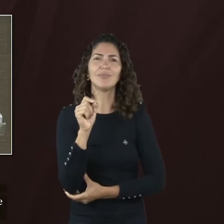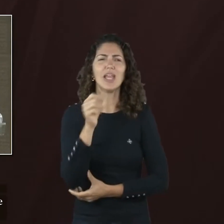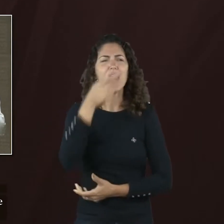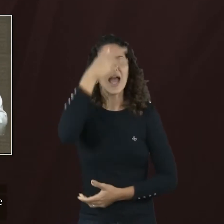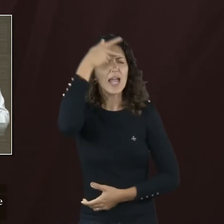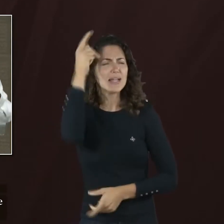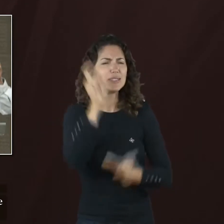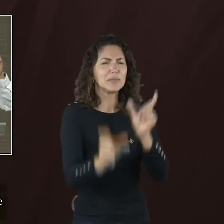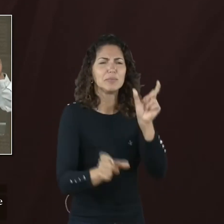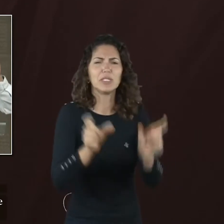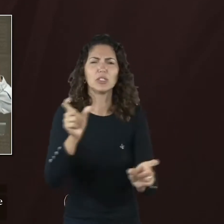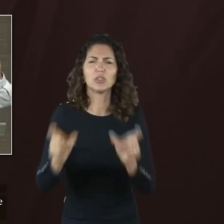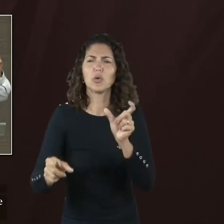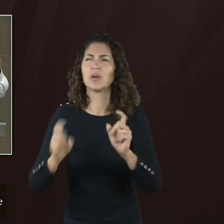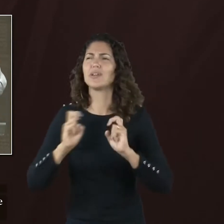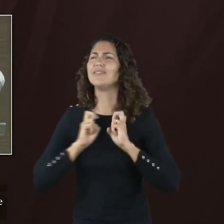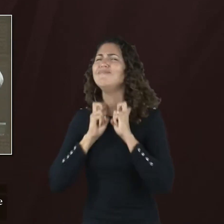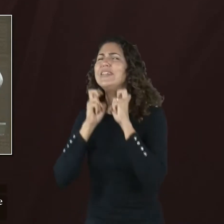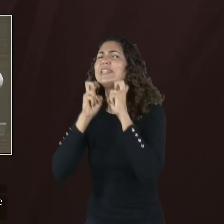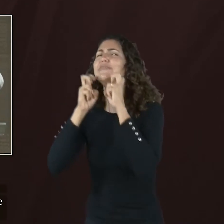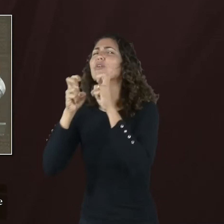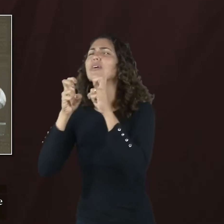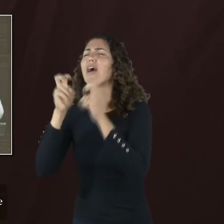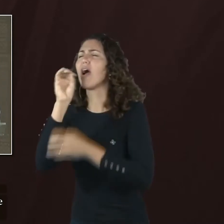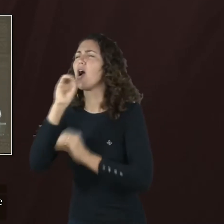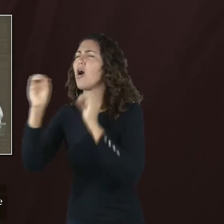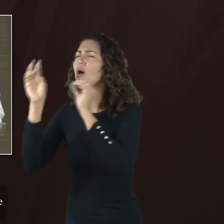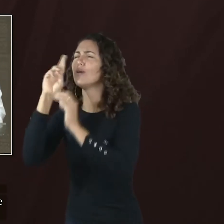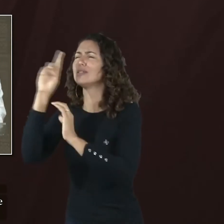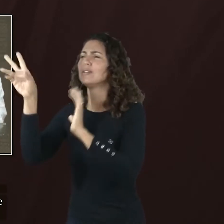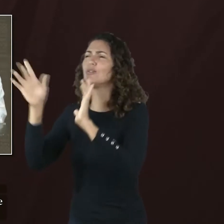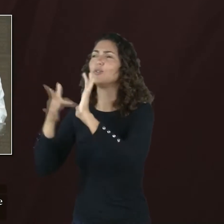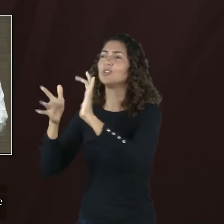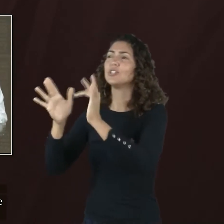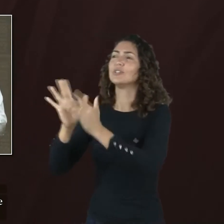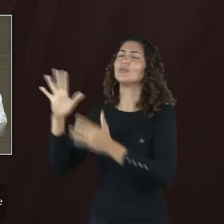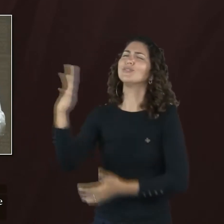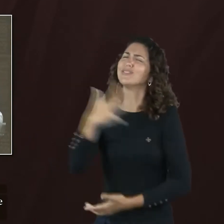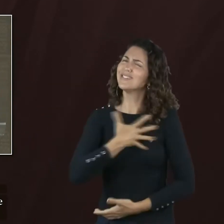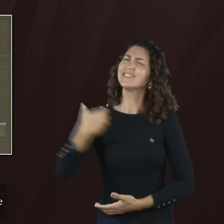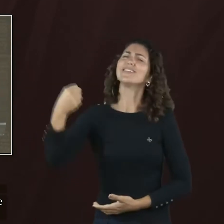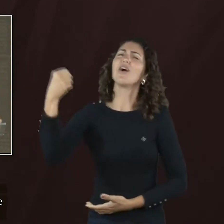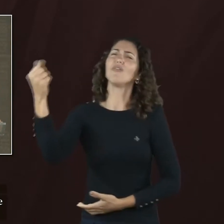Senhor será salvo.